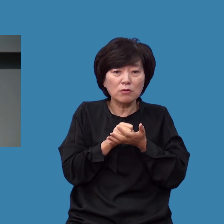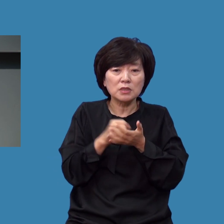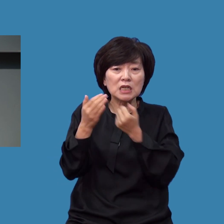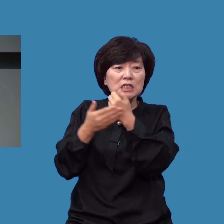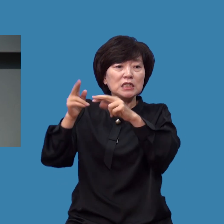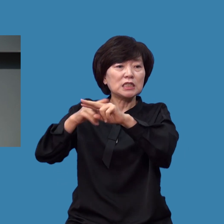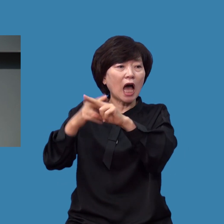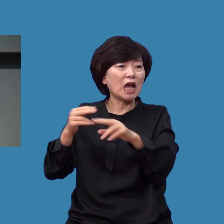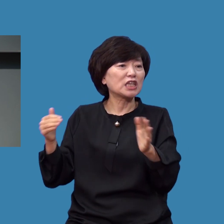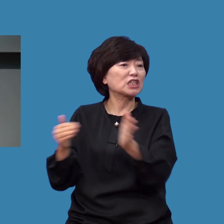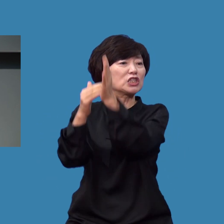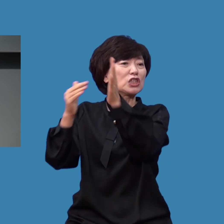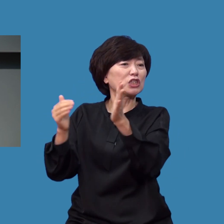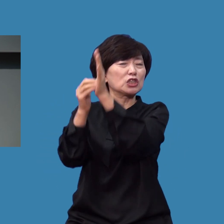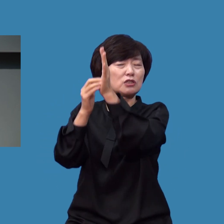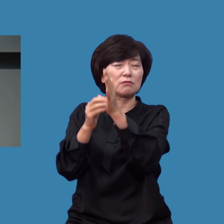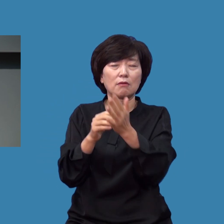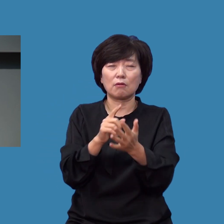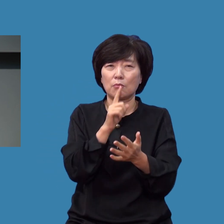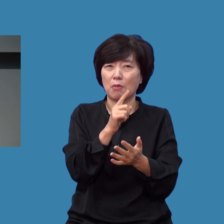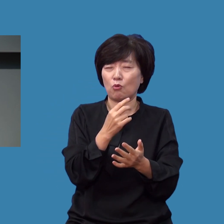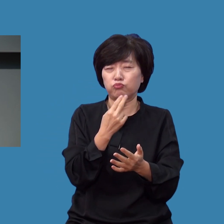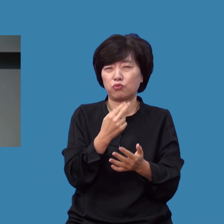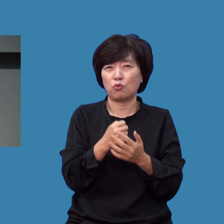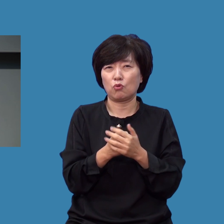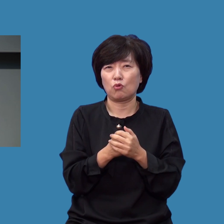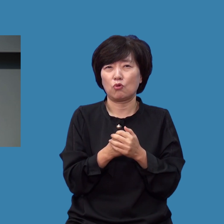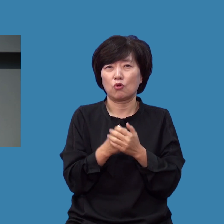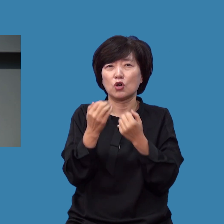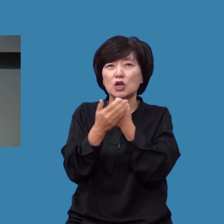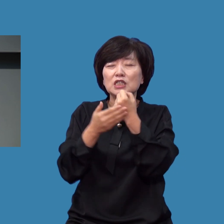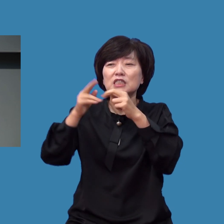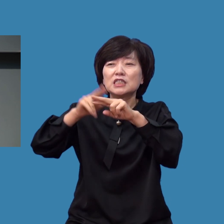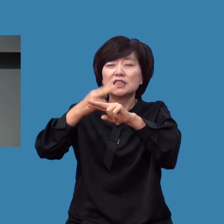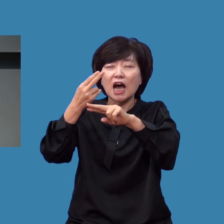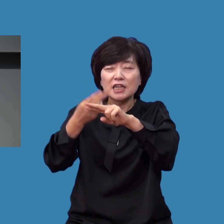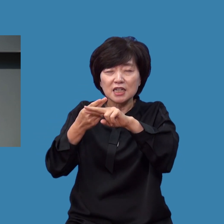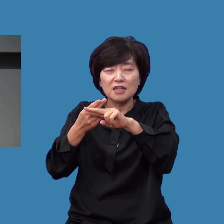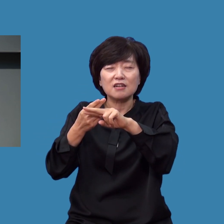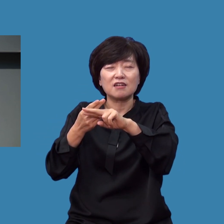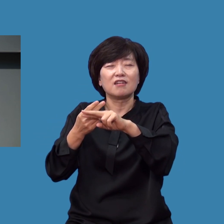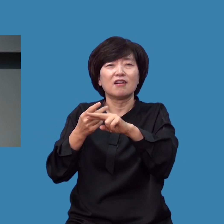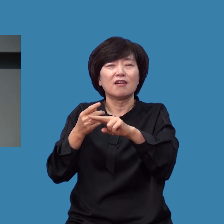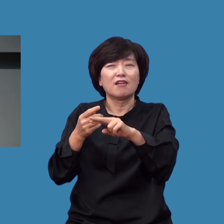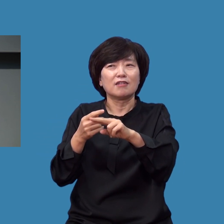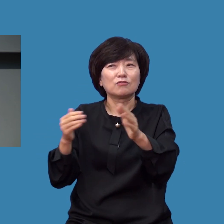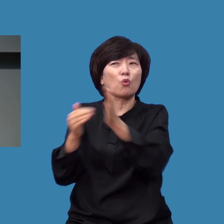없어요. 은사 종결론을 주장하는 사람은 한결같이 은사를 경험 못한 사람들이야.